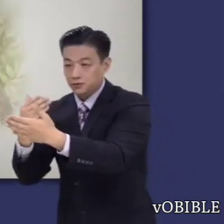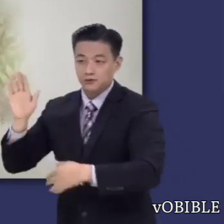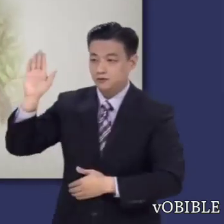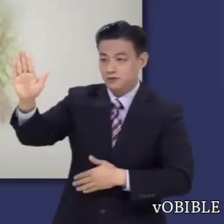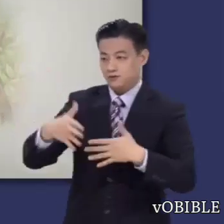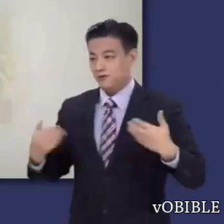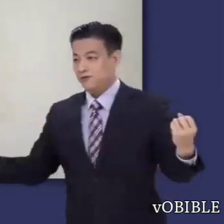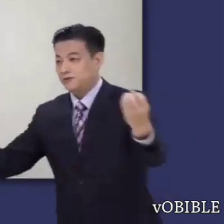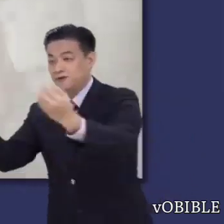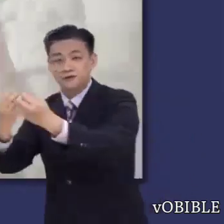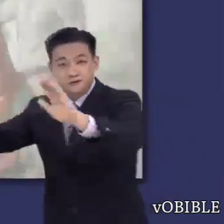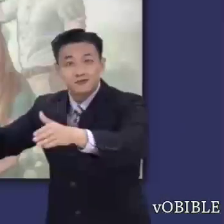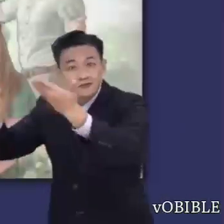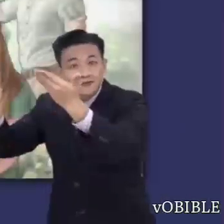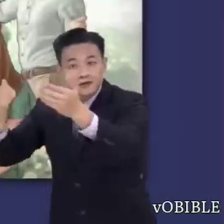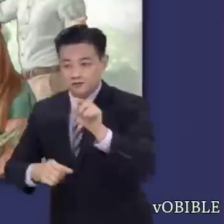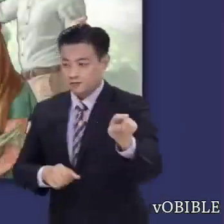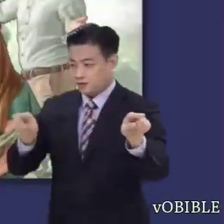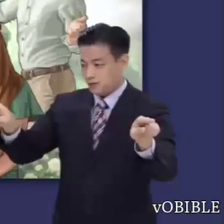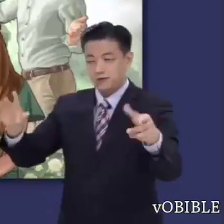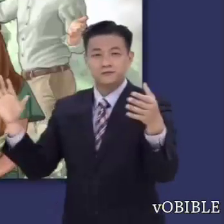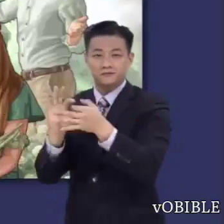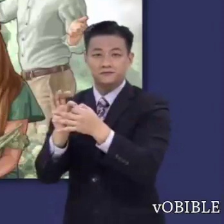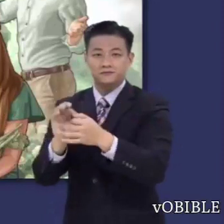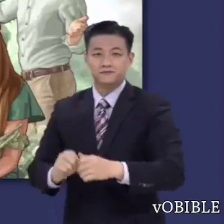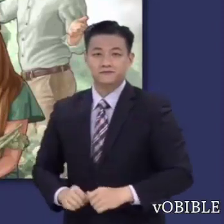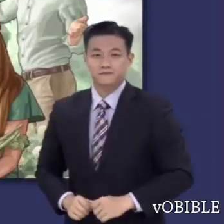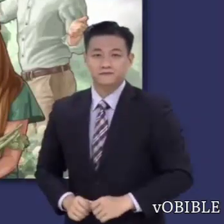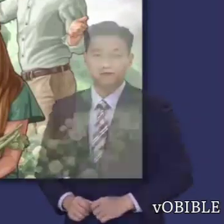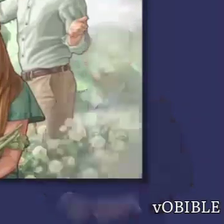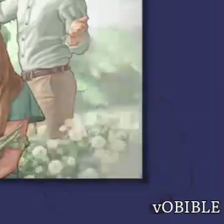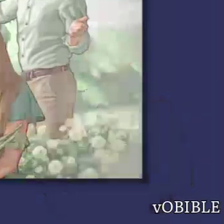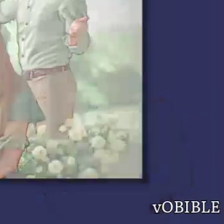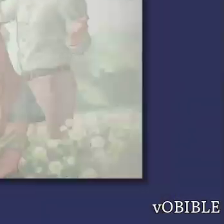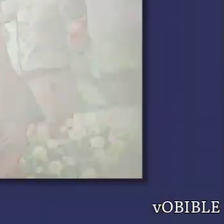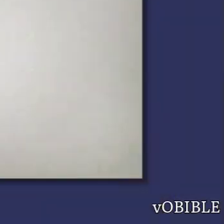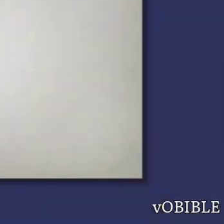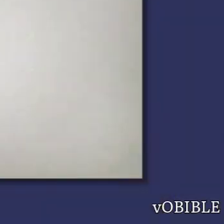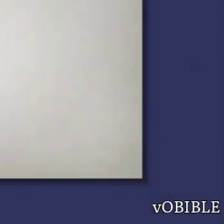么会失去乐园，启示录则透露乐园会怎样在地上重建。